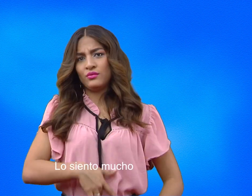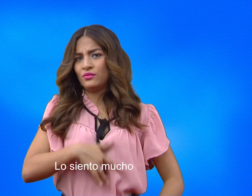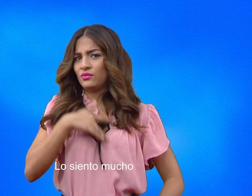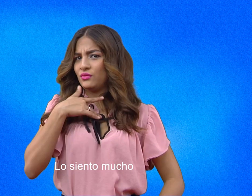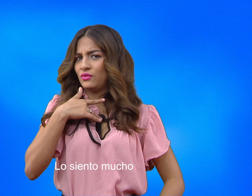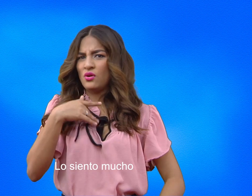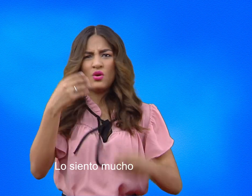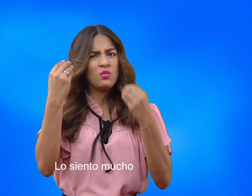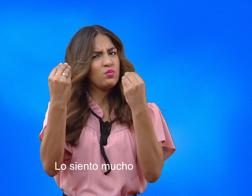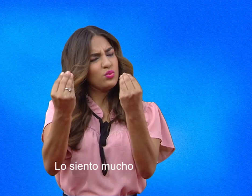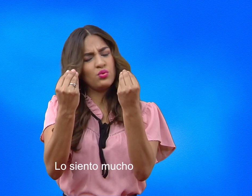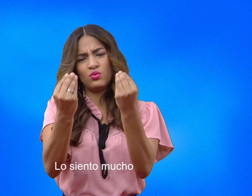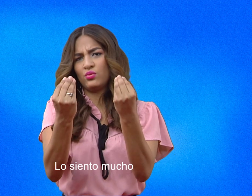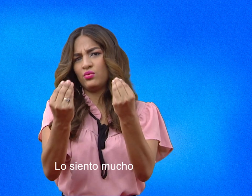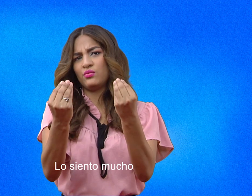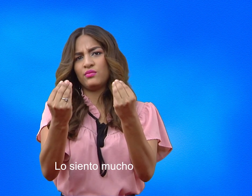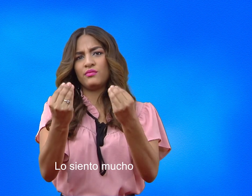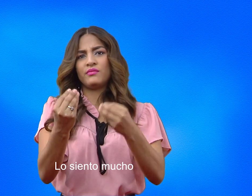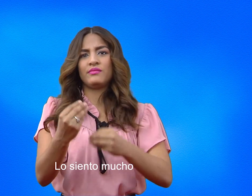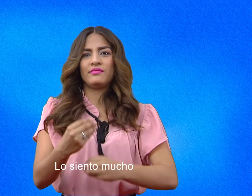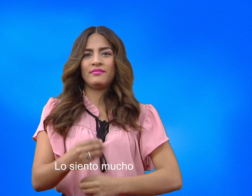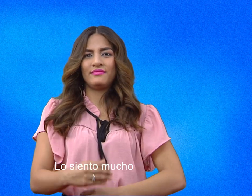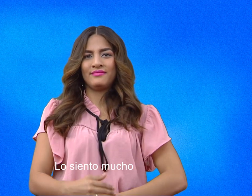Lo siento mucho.